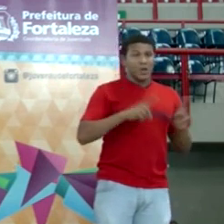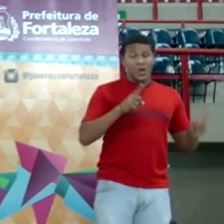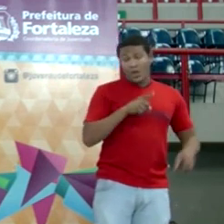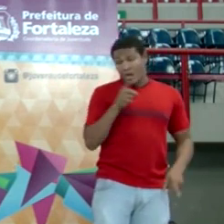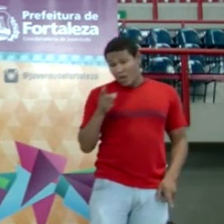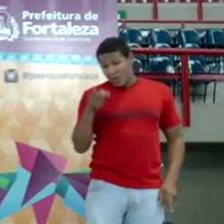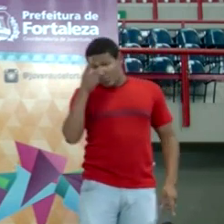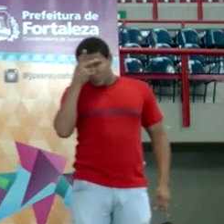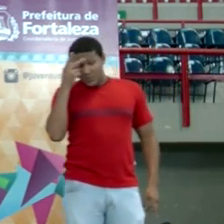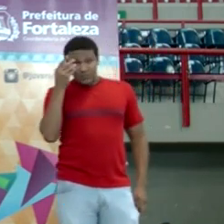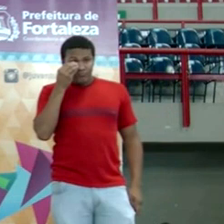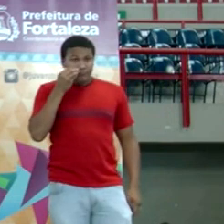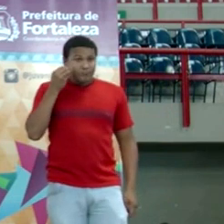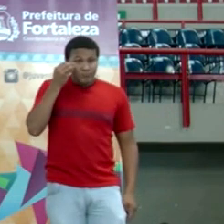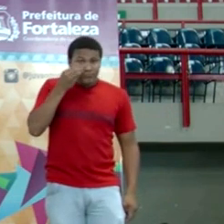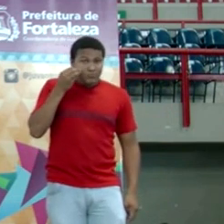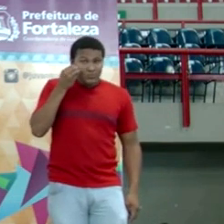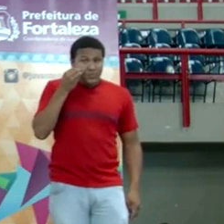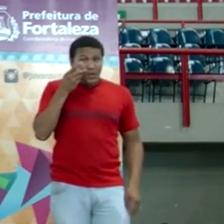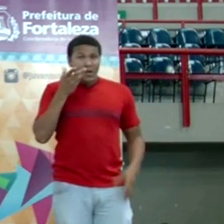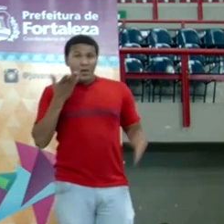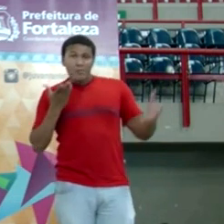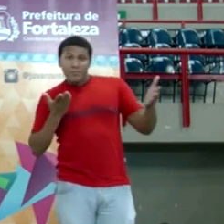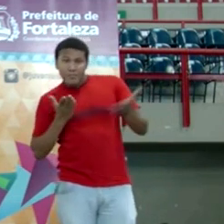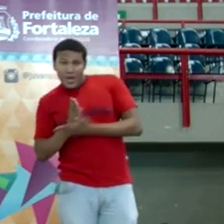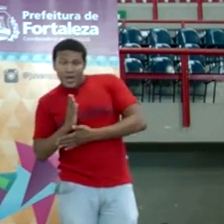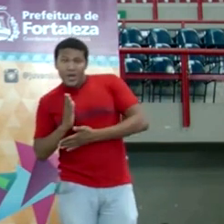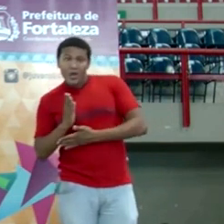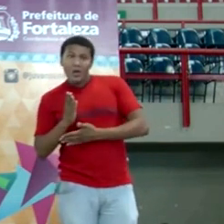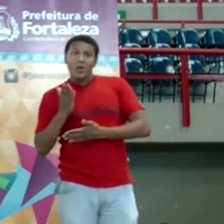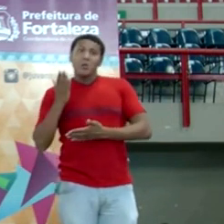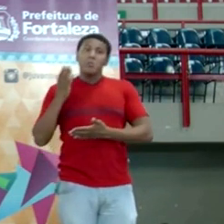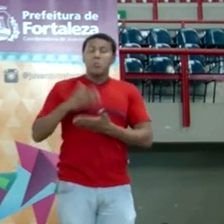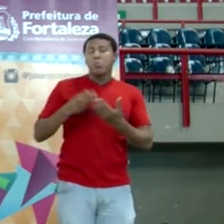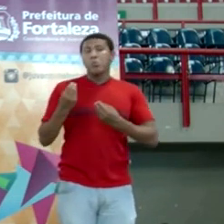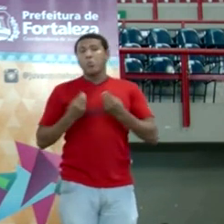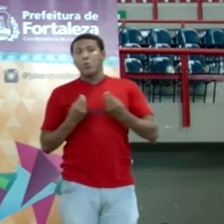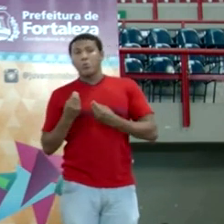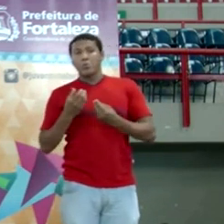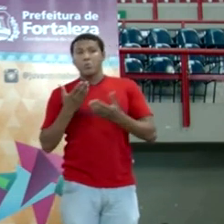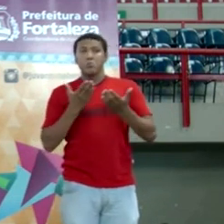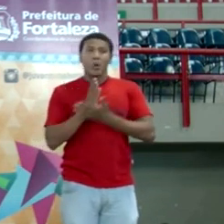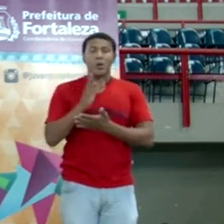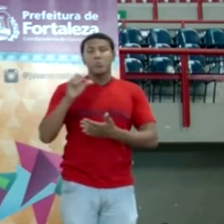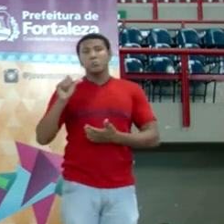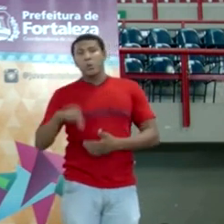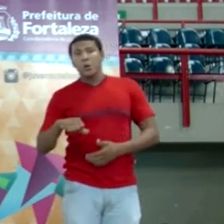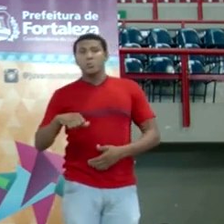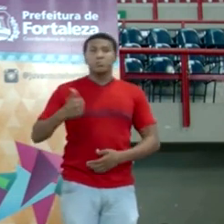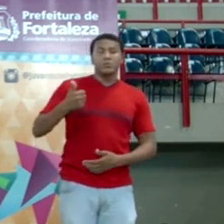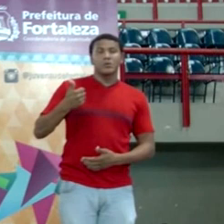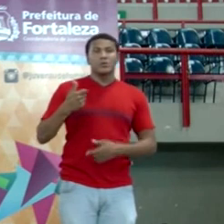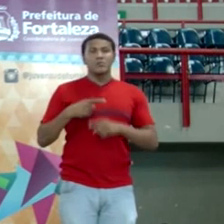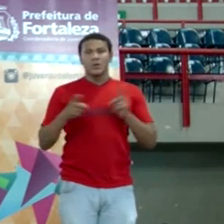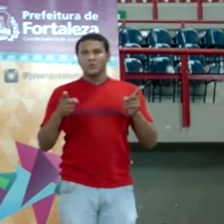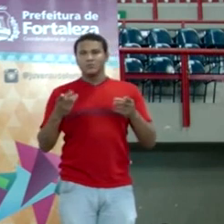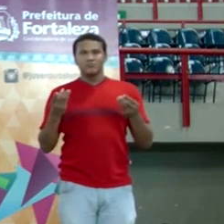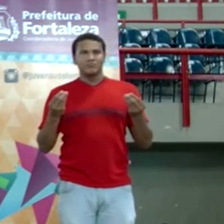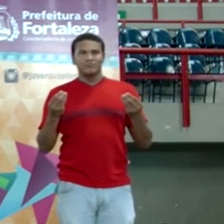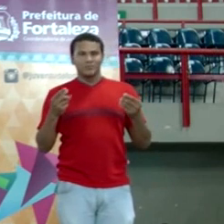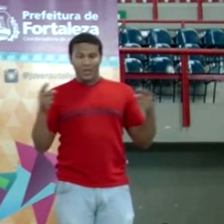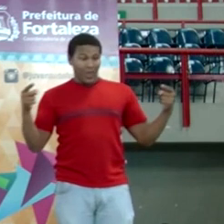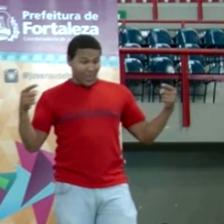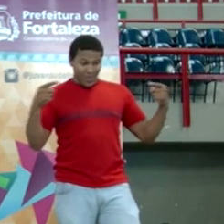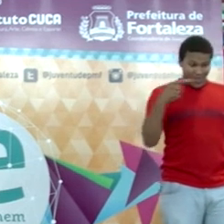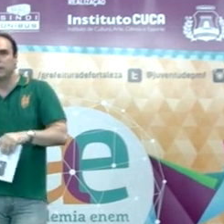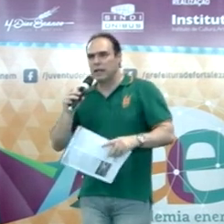que é inexperiente, se dá bem e se dá mal, uma completa a outra. Mas o experiente com o inexperiente, eu não posso juntar um com o outro. Tem